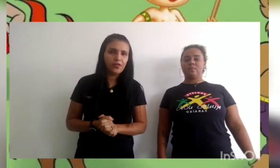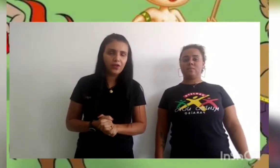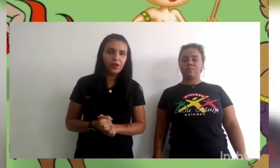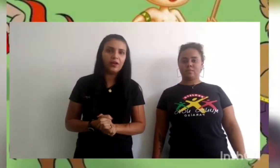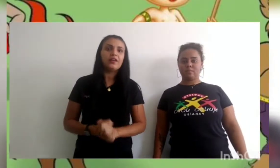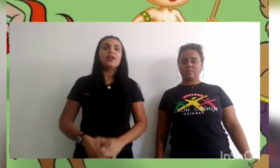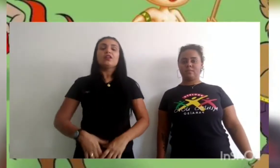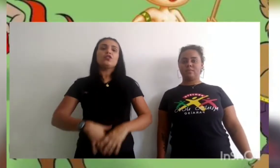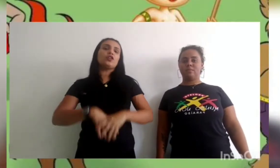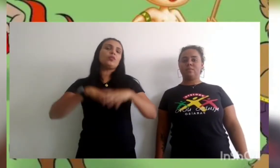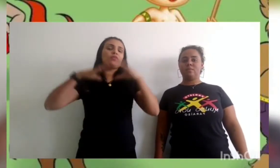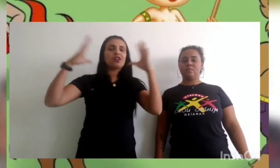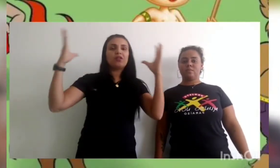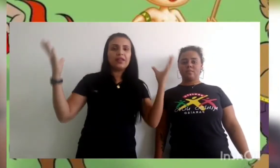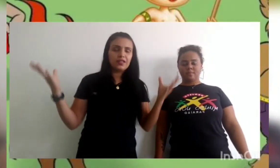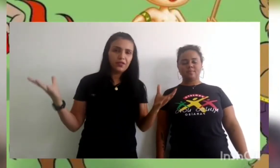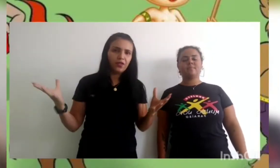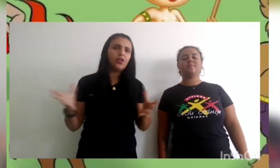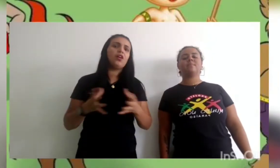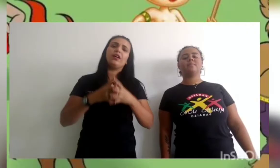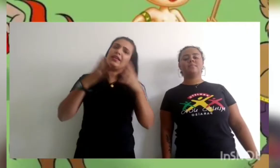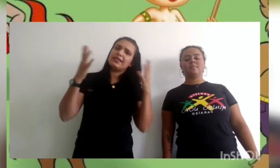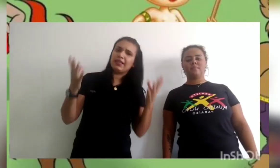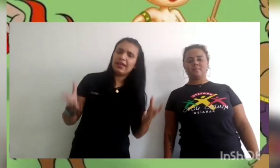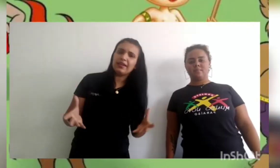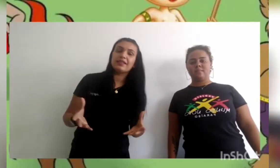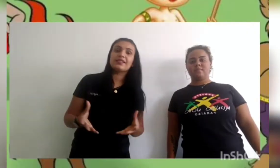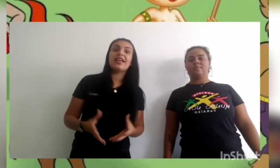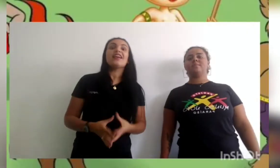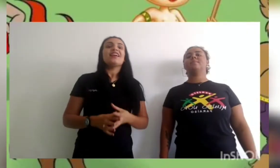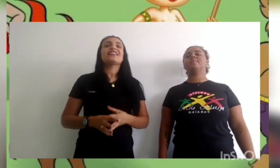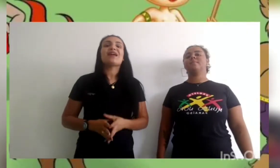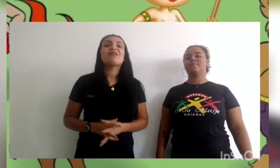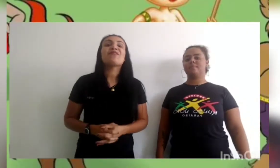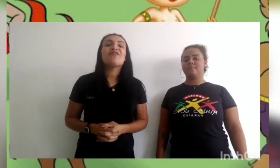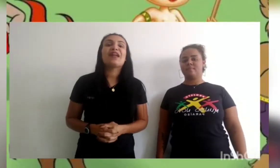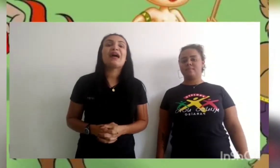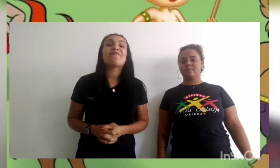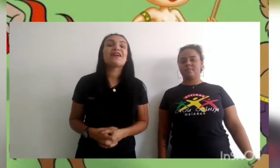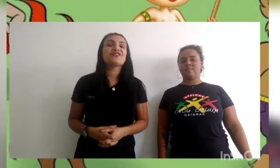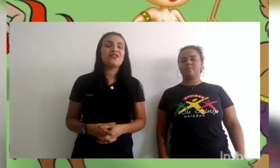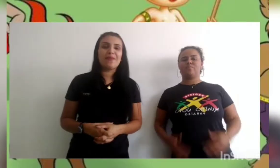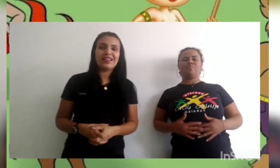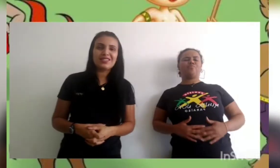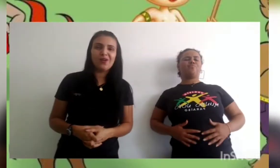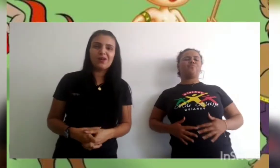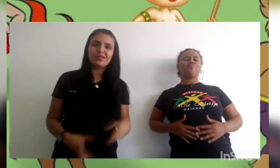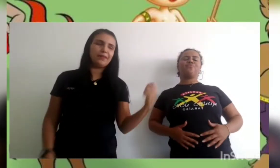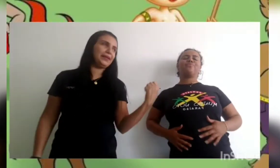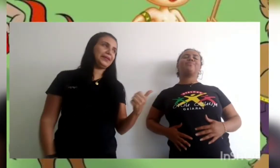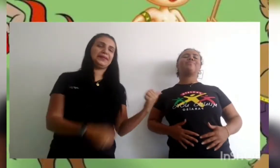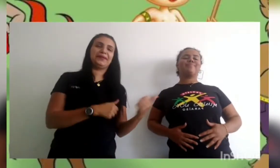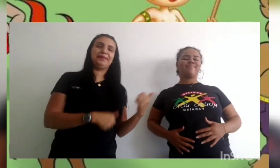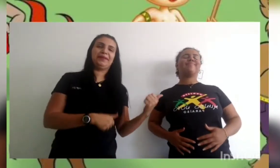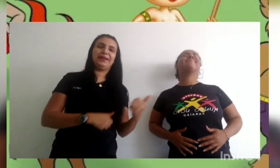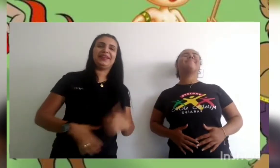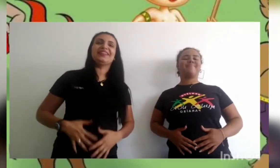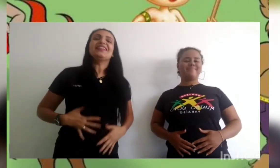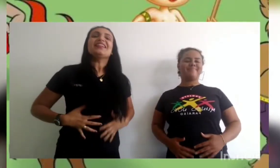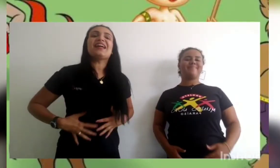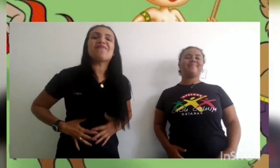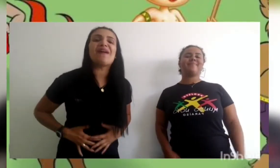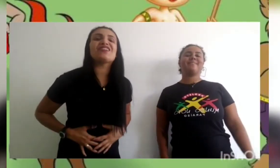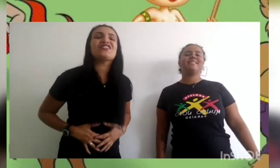pouquinho sobre o folclore. Todo mundo já conhece o folclore, as lendas, né? Sabe que eu vou falar a parte que eu mais gosto, a Brenda